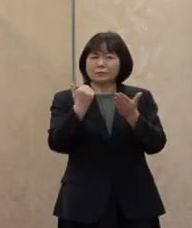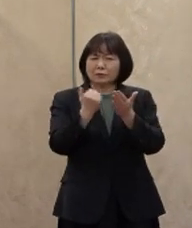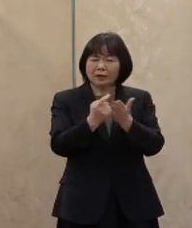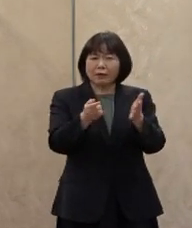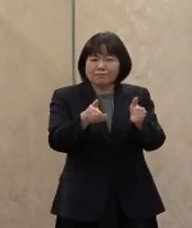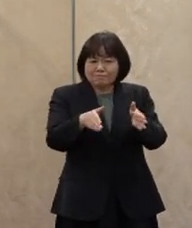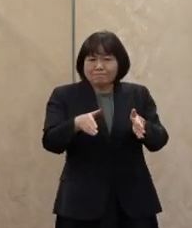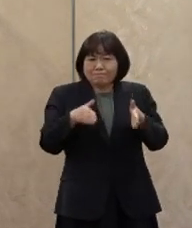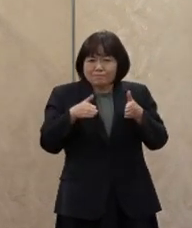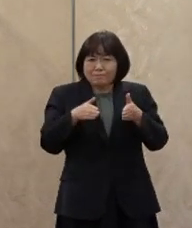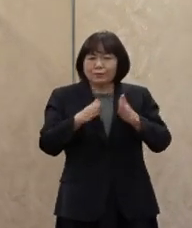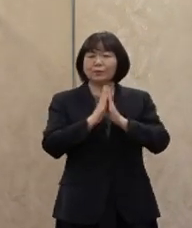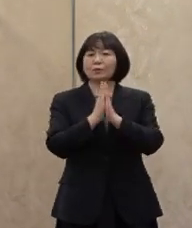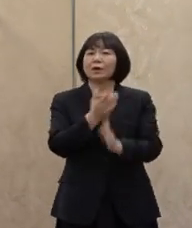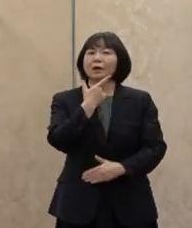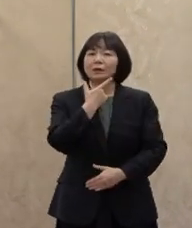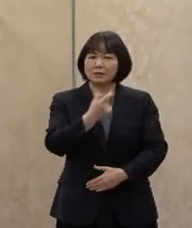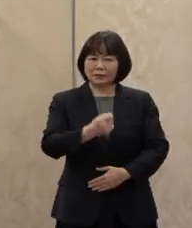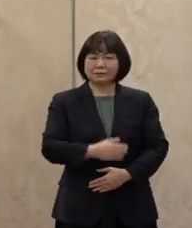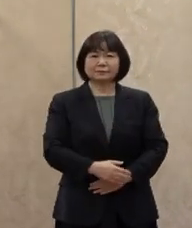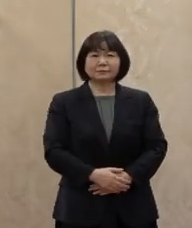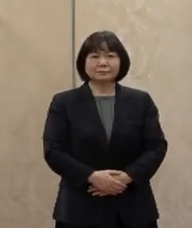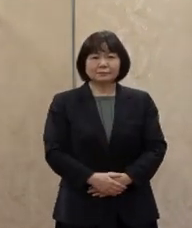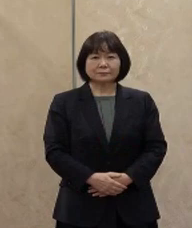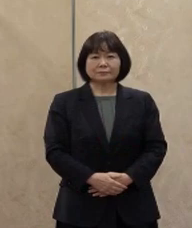ようにご配慮をお願いしたいと思います。